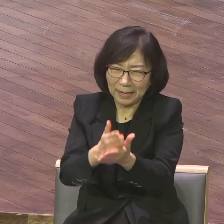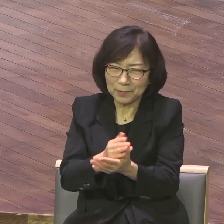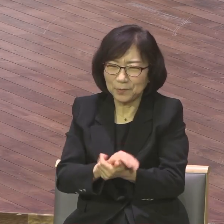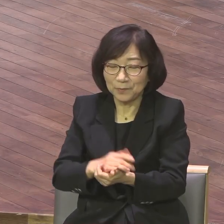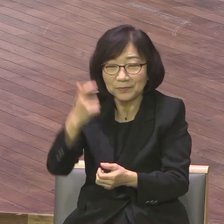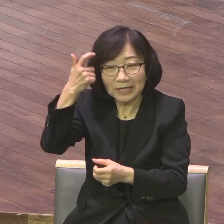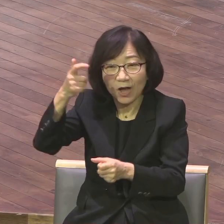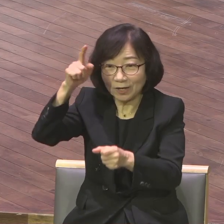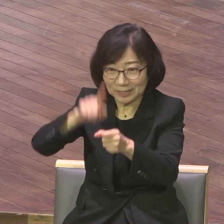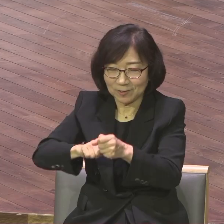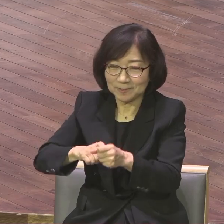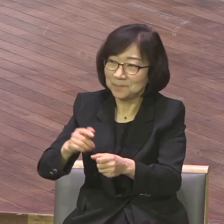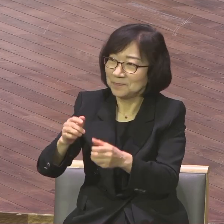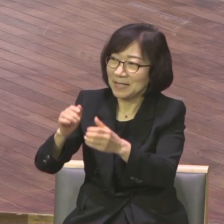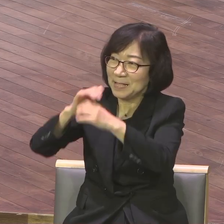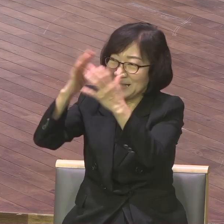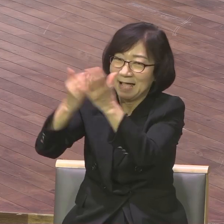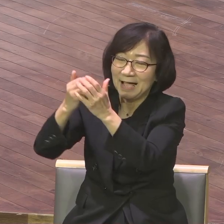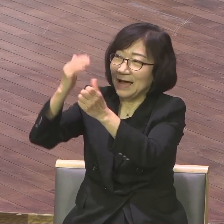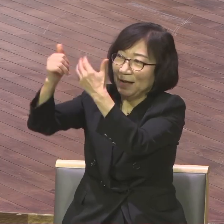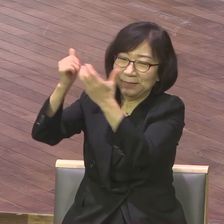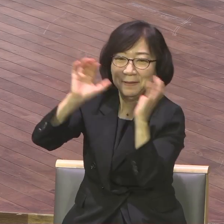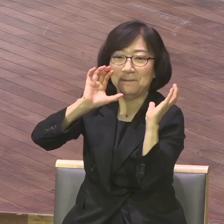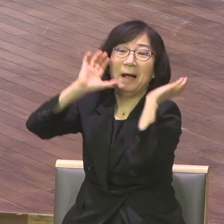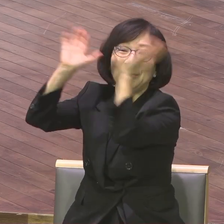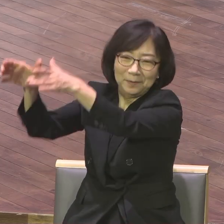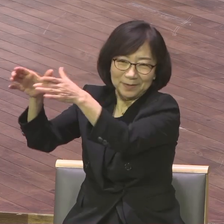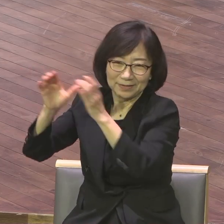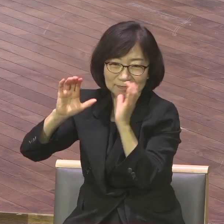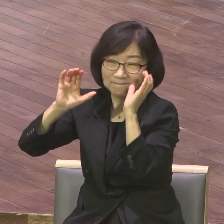바꾸라고. 이 무슨 말입니까? 이 광야 같은